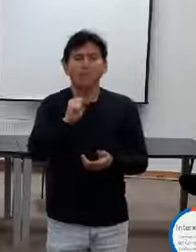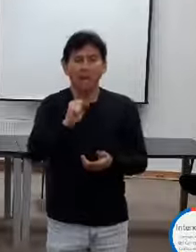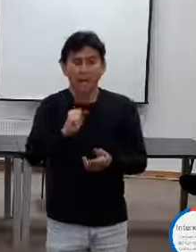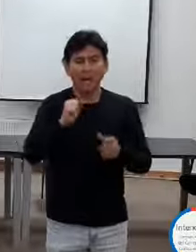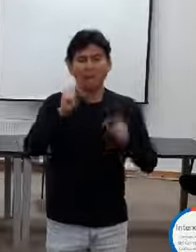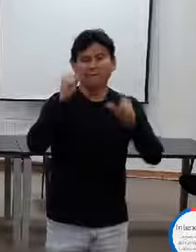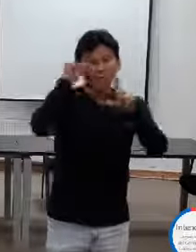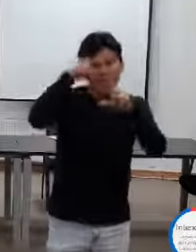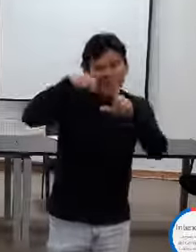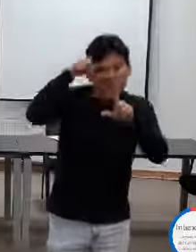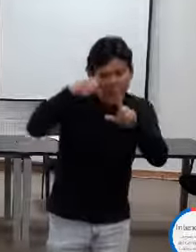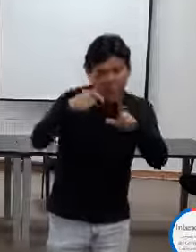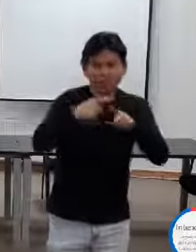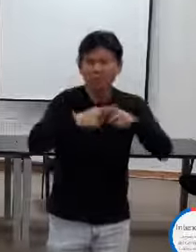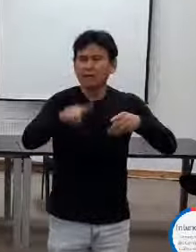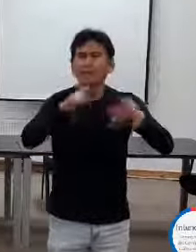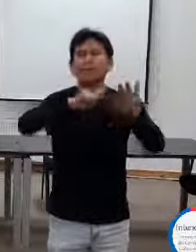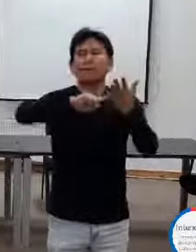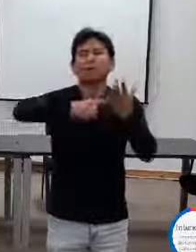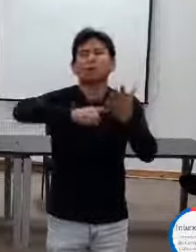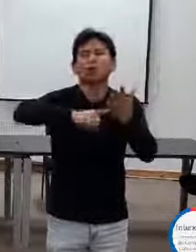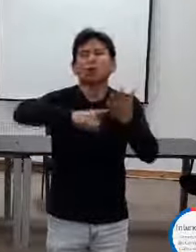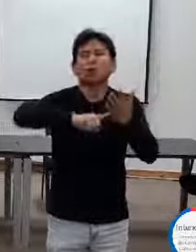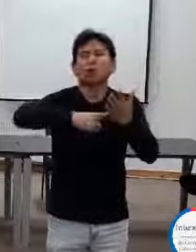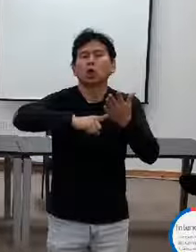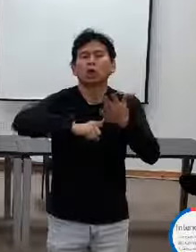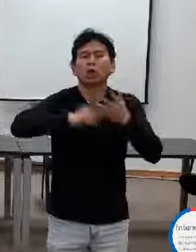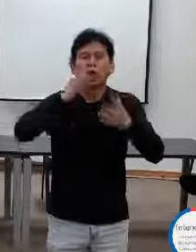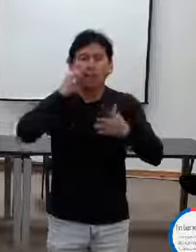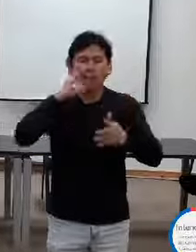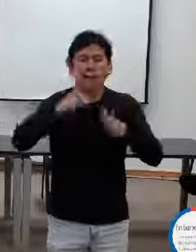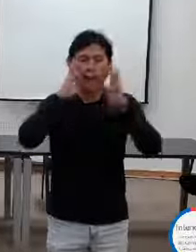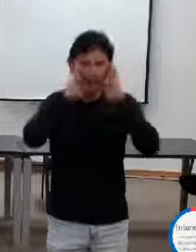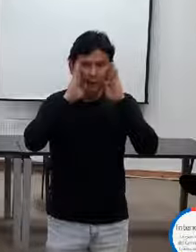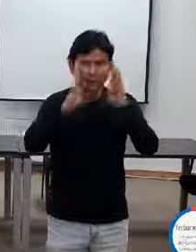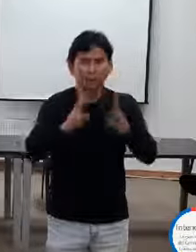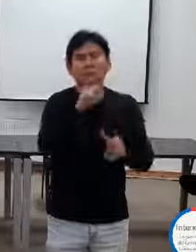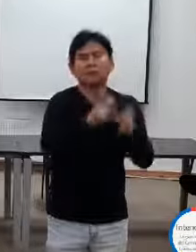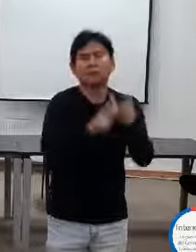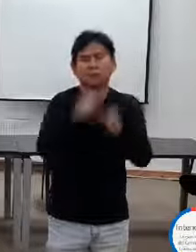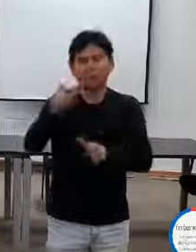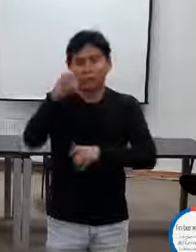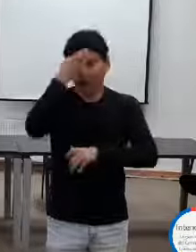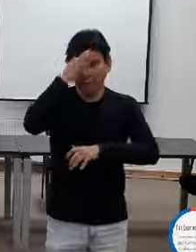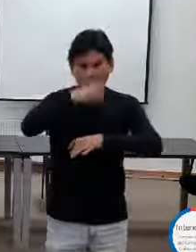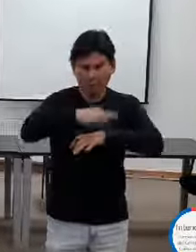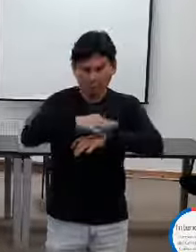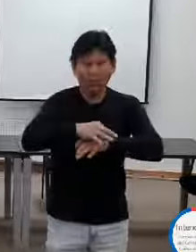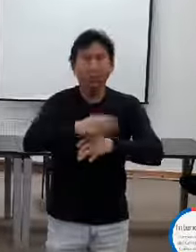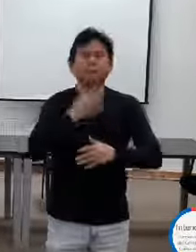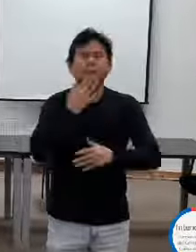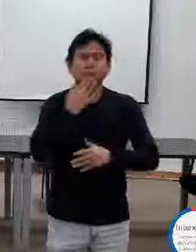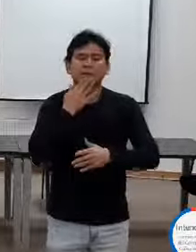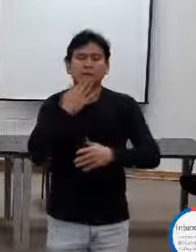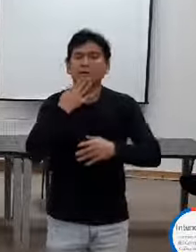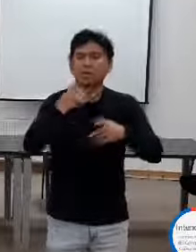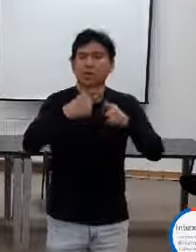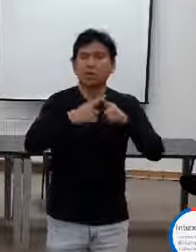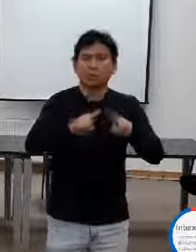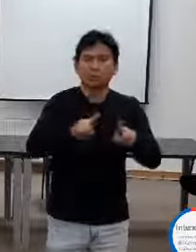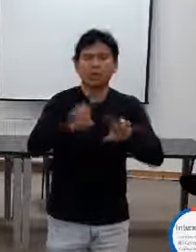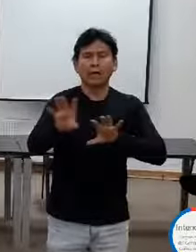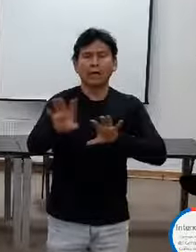laringoscopio, monitor de electrocardiograma, electrocardiógrafo, monitor desfibrilador, camnógrafo, bombas